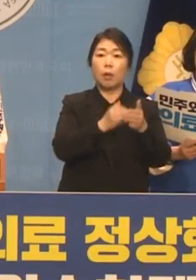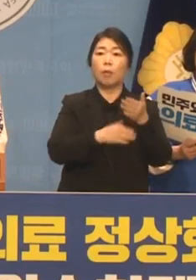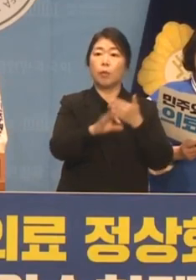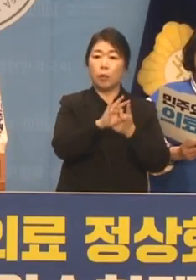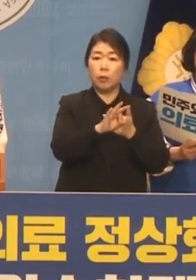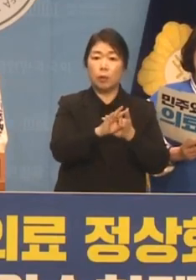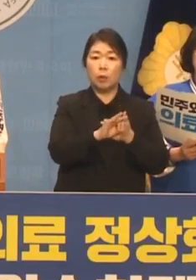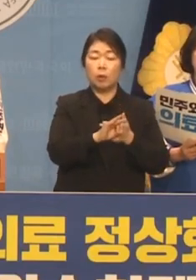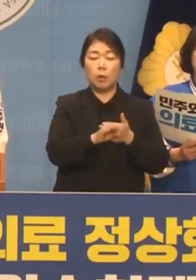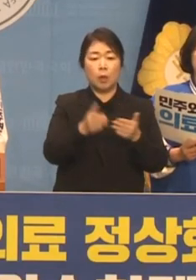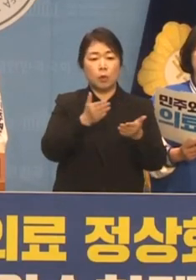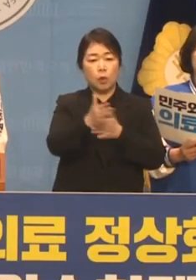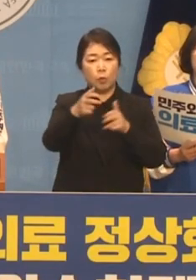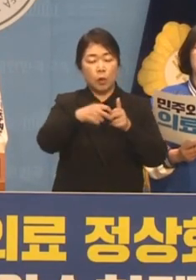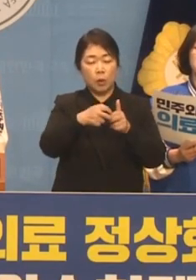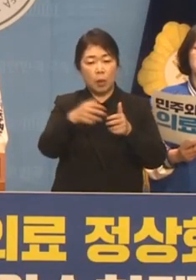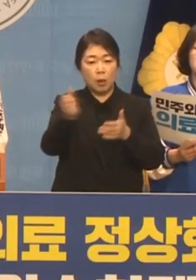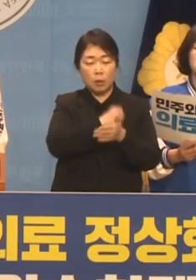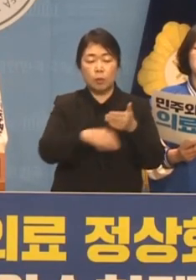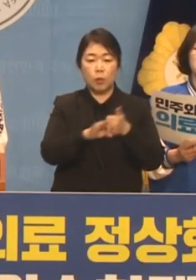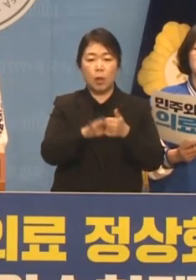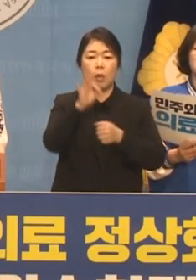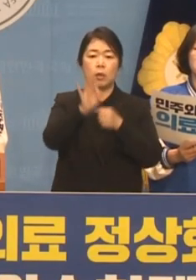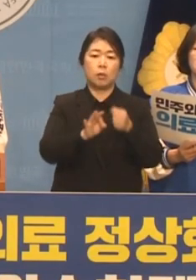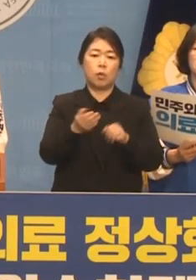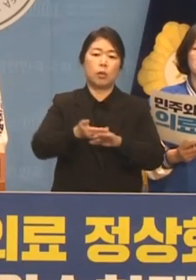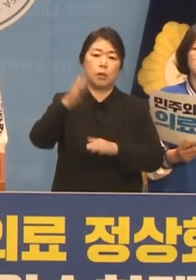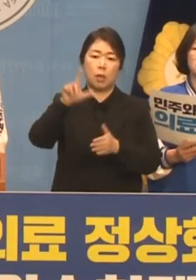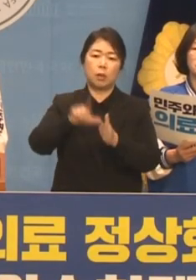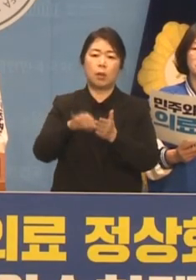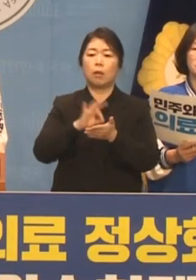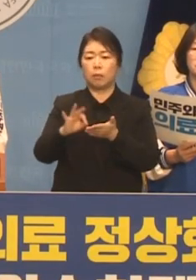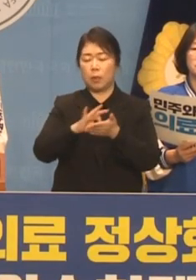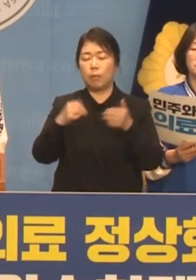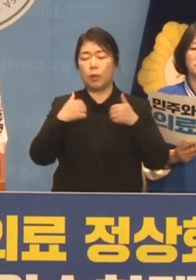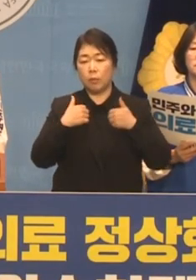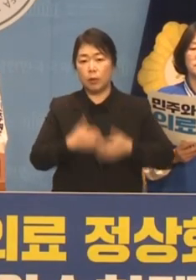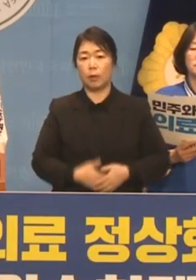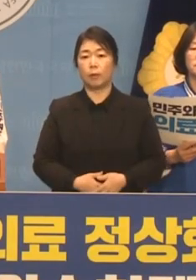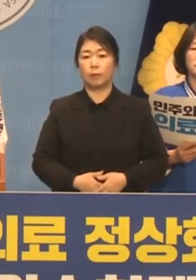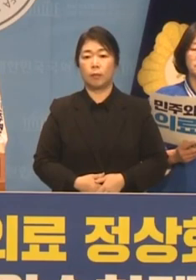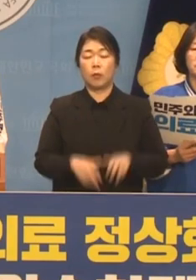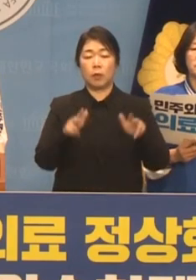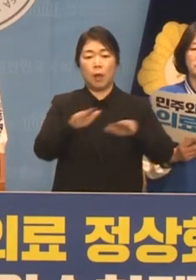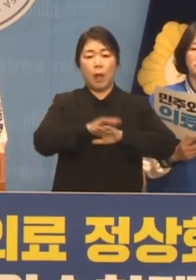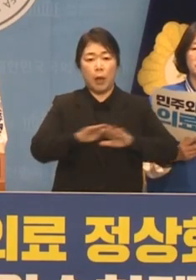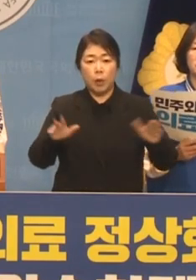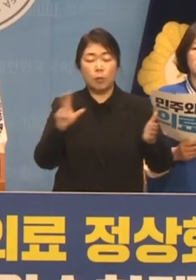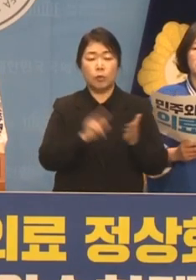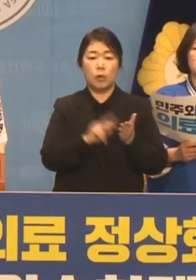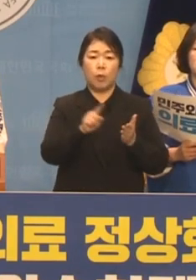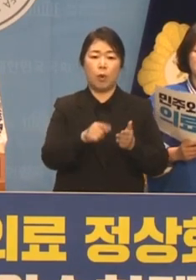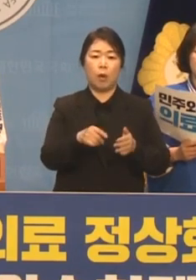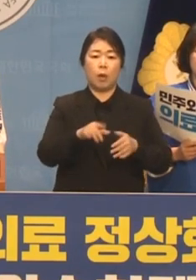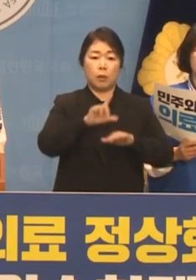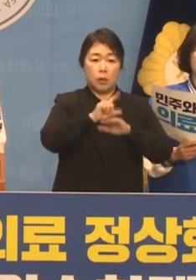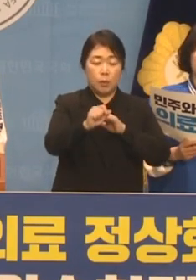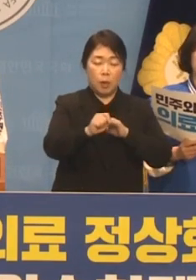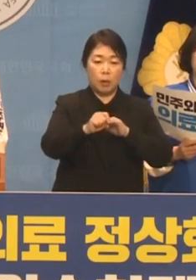시간이 소유됩니다 지금 당장 해결해야 할 문제는 지역 필수 료의 붕괴를 막는